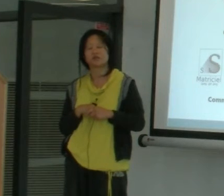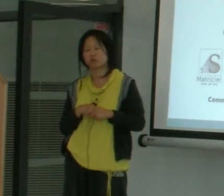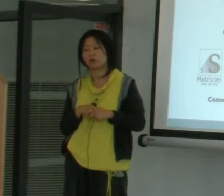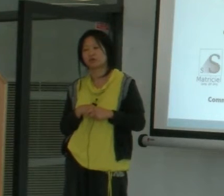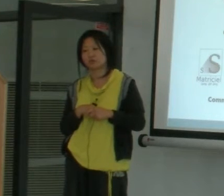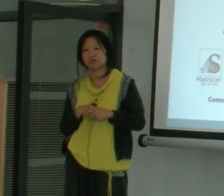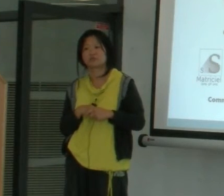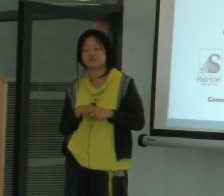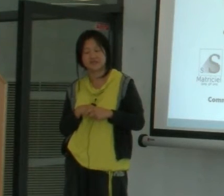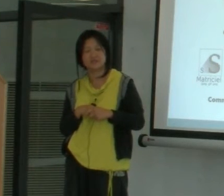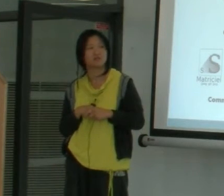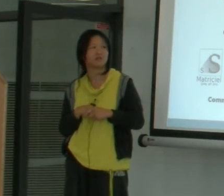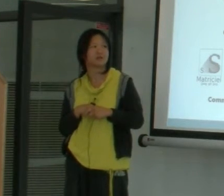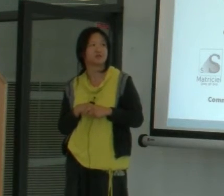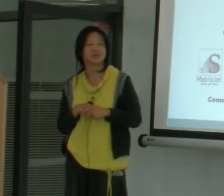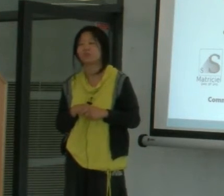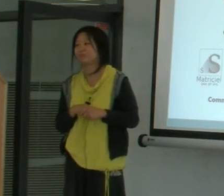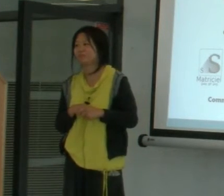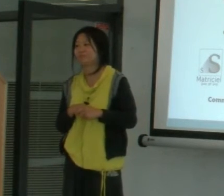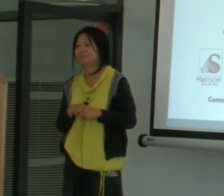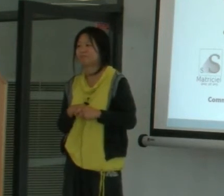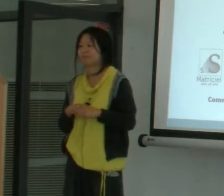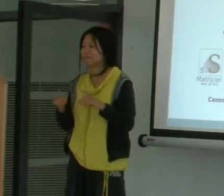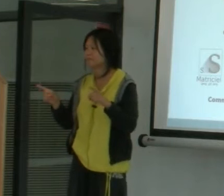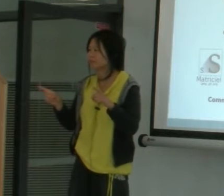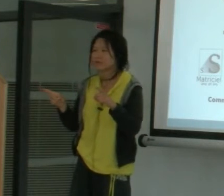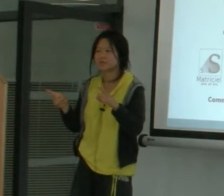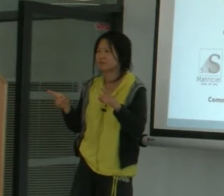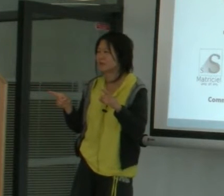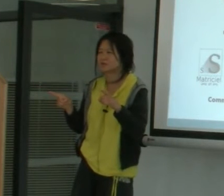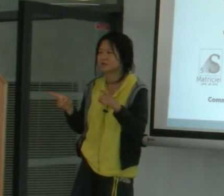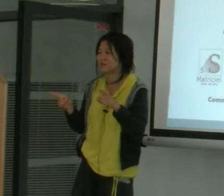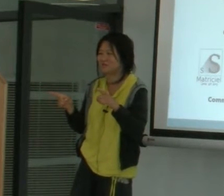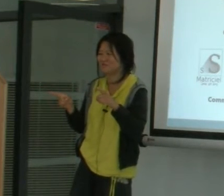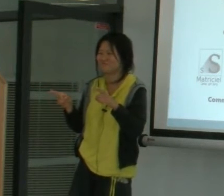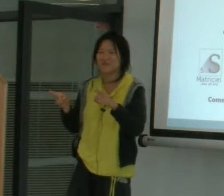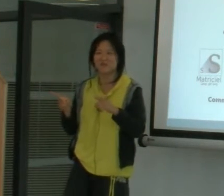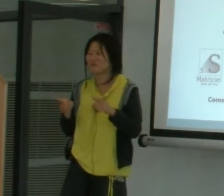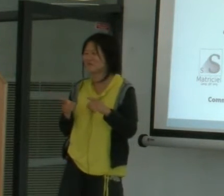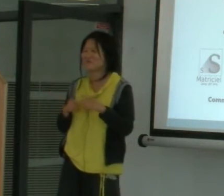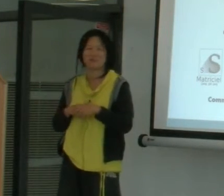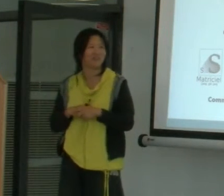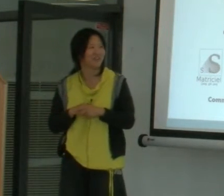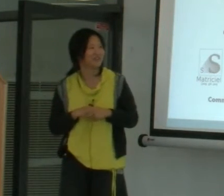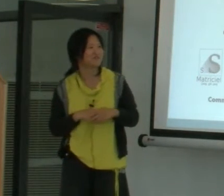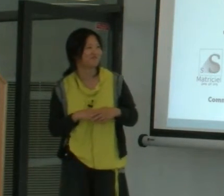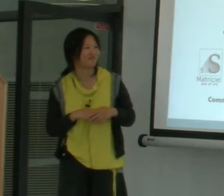des développeurs entendants qui signent, il y en a aussi. Est-ce qu'il y en a ici?